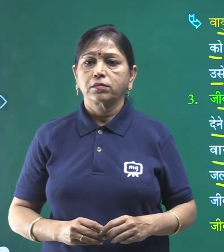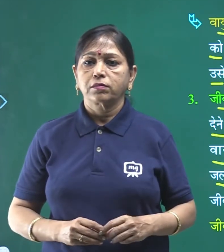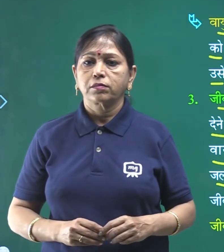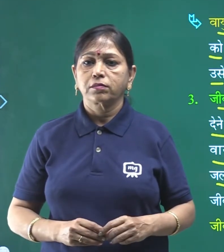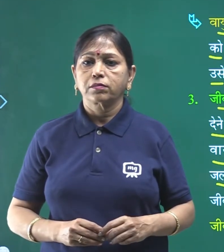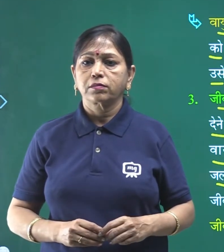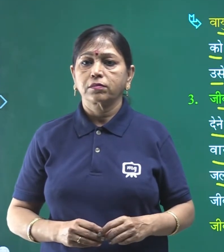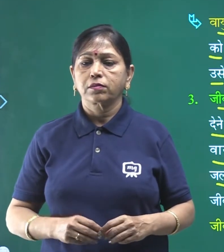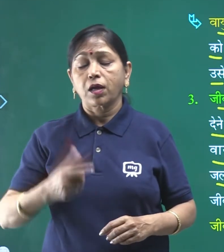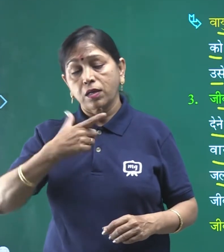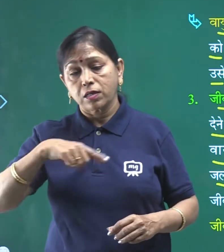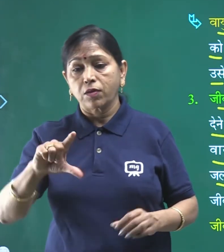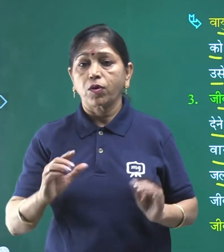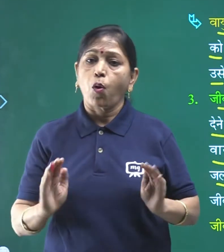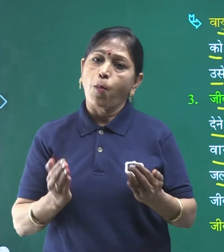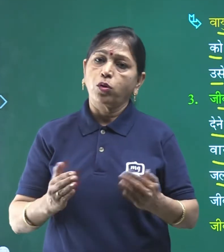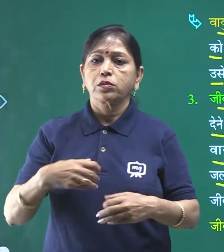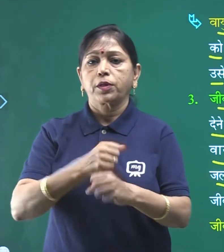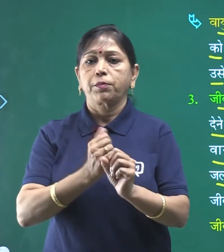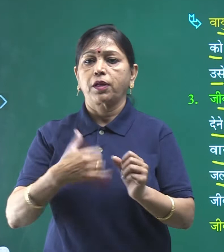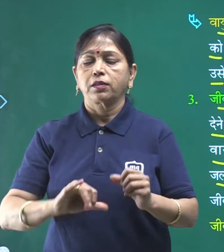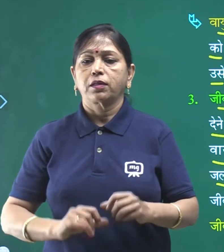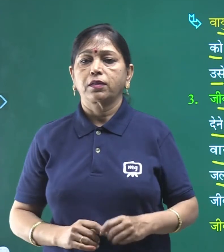और जीवन को संभव बनाते हैं